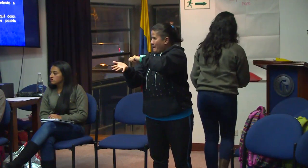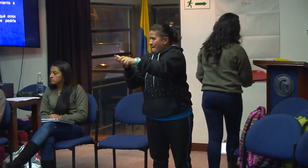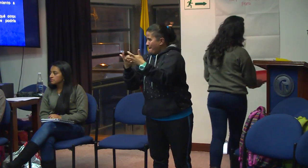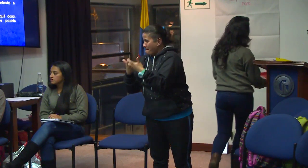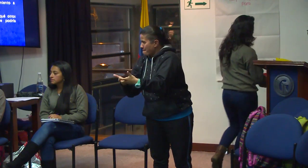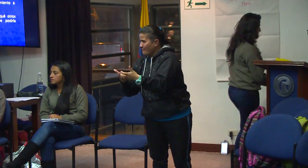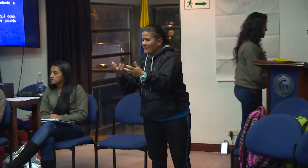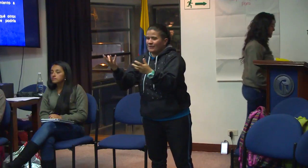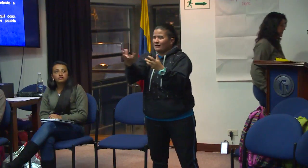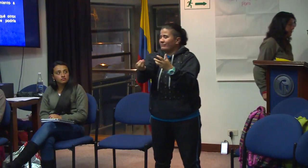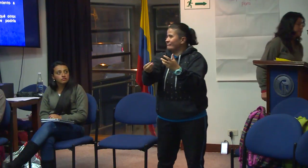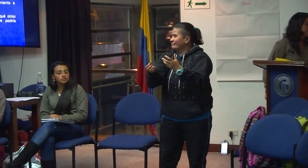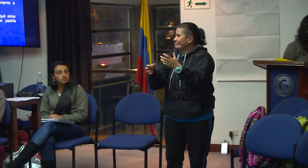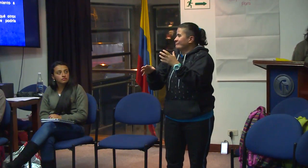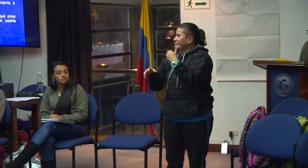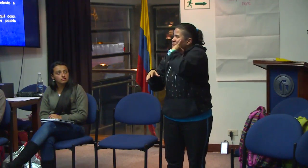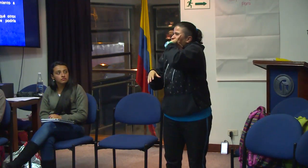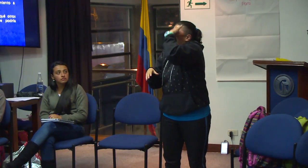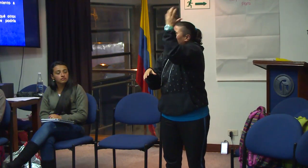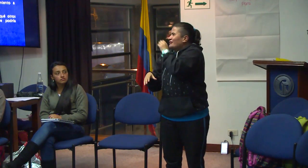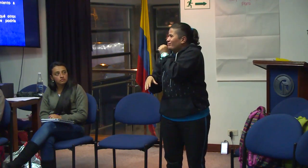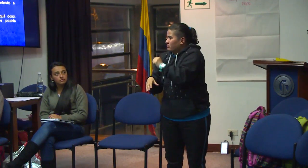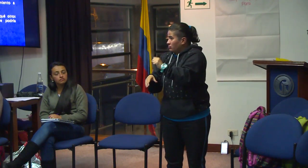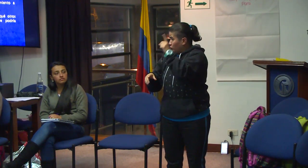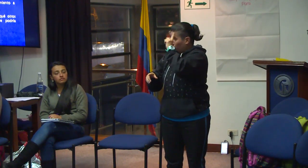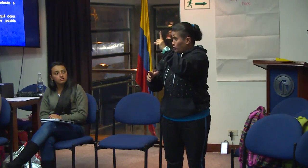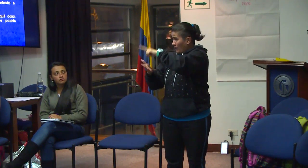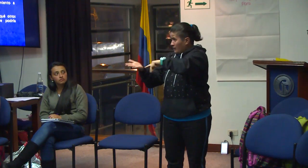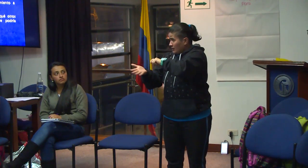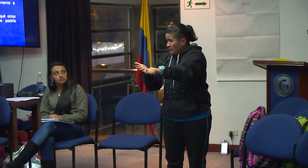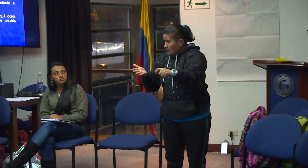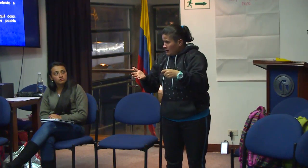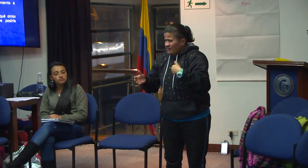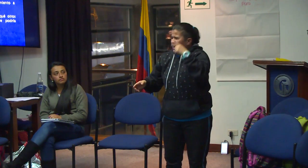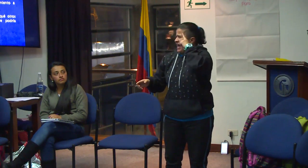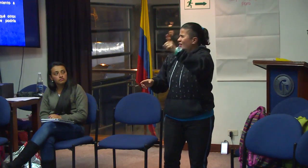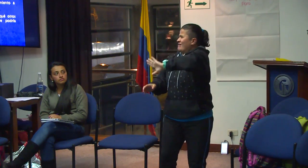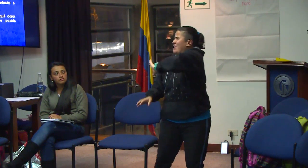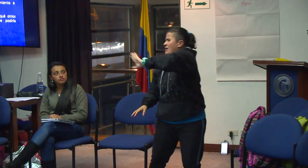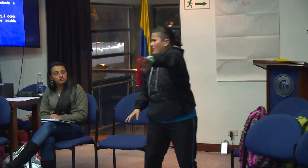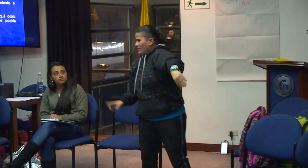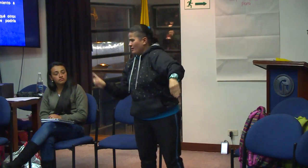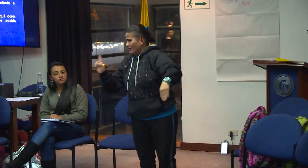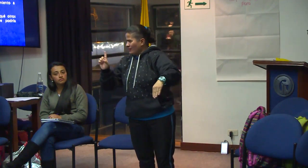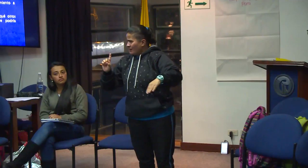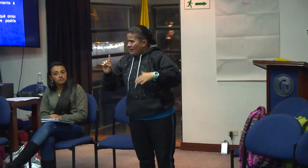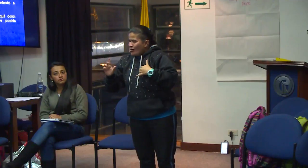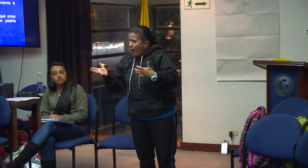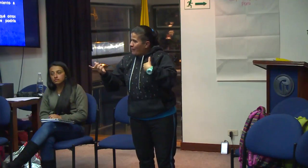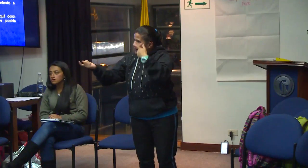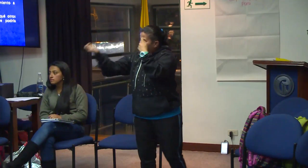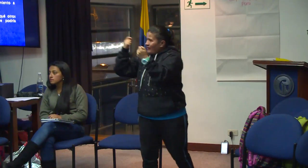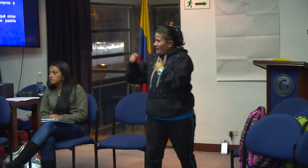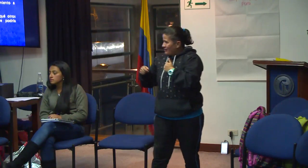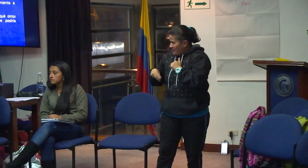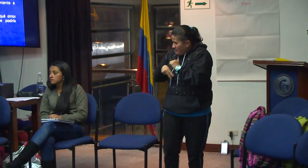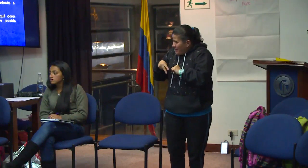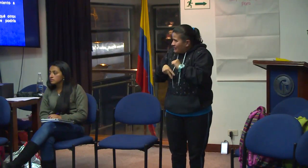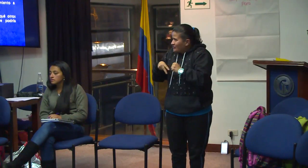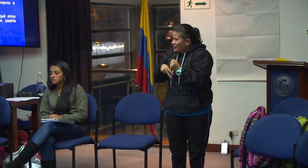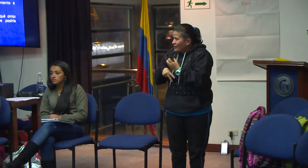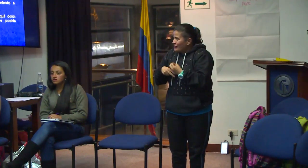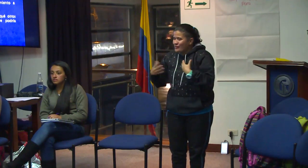hacemos diferentes actividades de proceso de lectoescritura con gente adulta que no sabe la lectoescritura y no se dejan